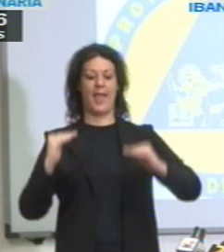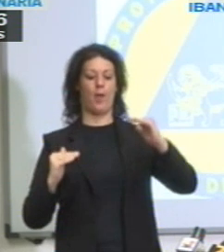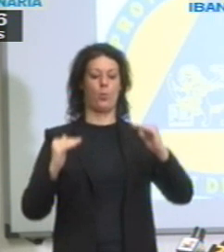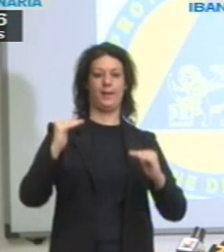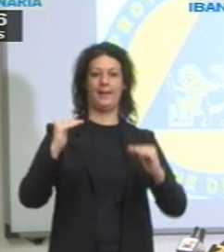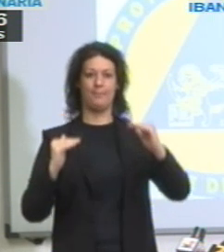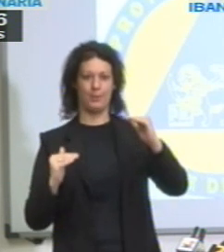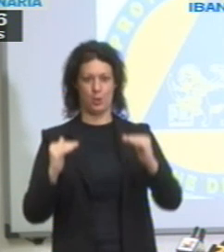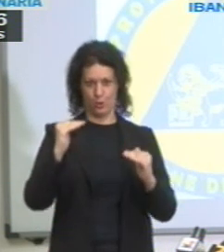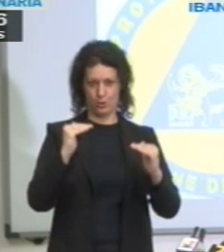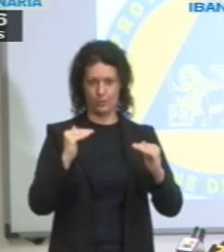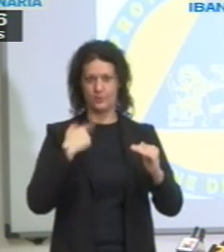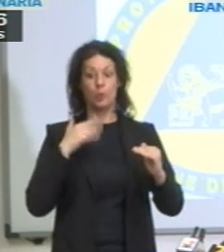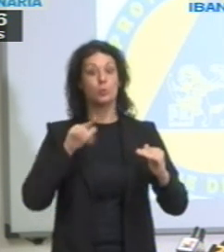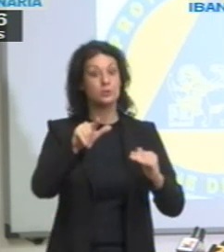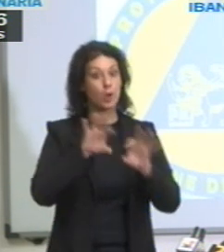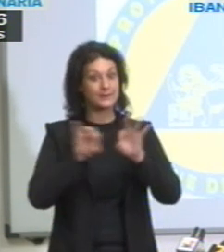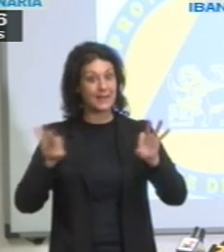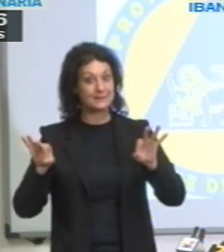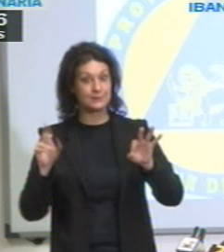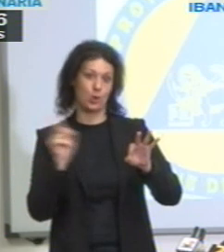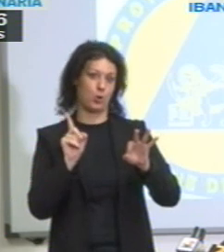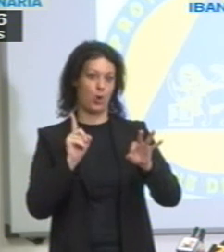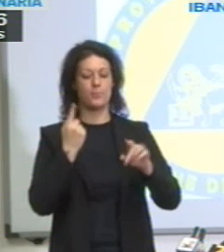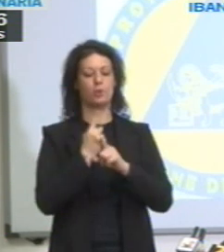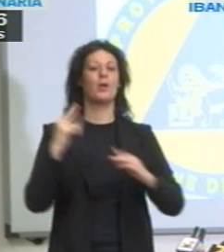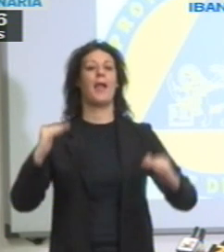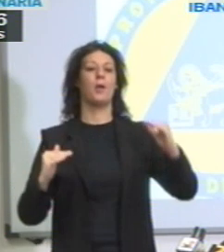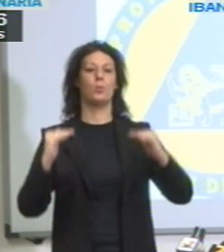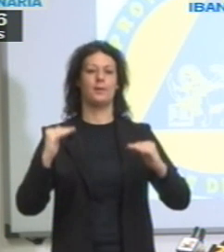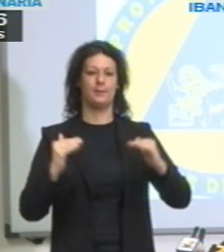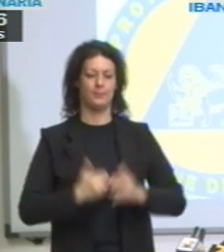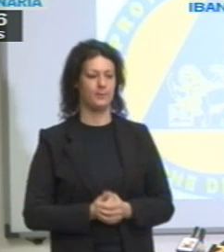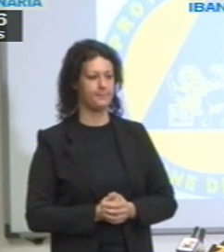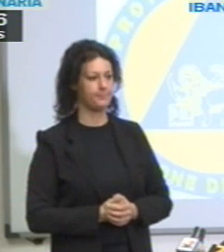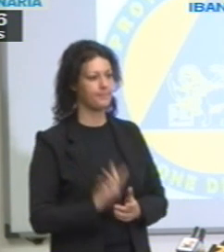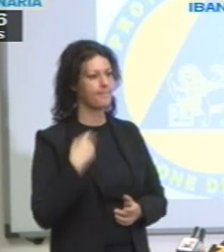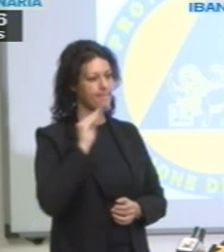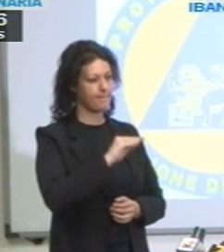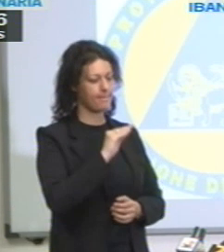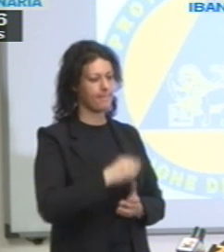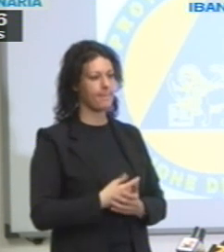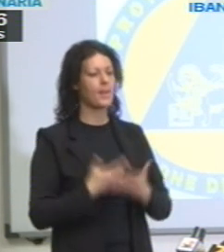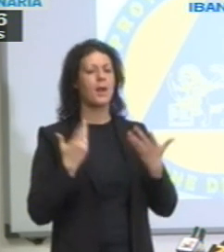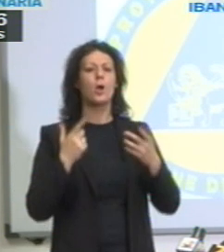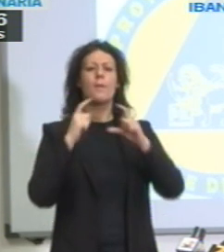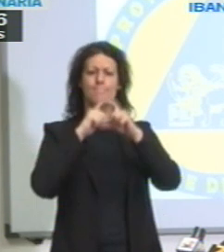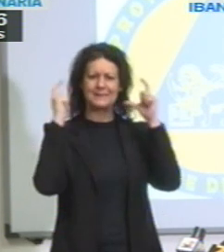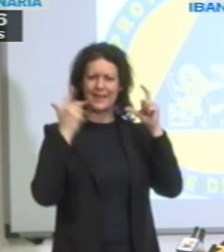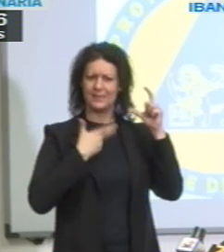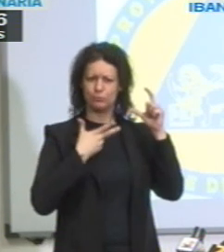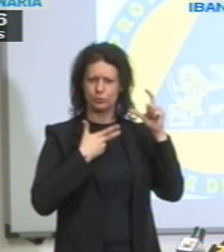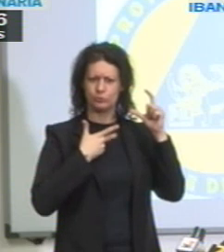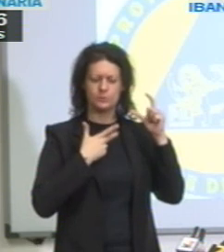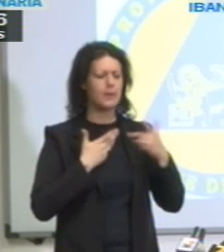funziona. La seconda domanda del Corriere del Mattino, è vero che ci sono le mascherine, però non si trovano più i guanti, né